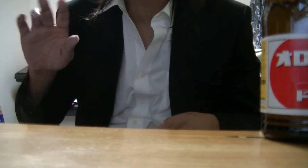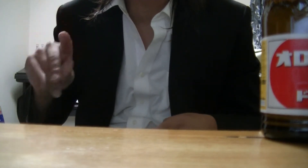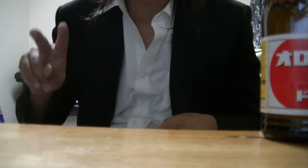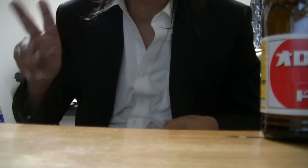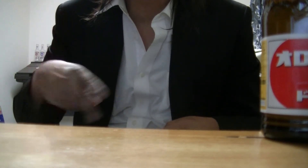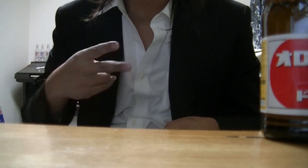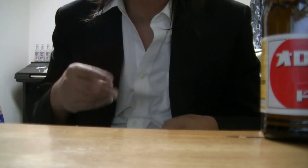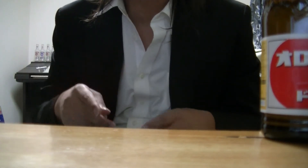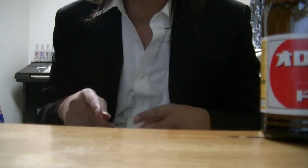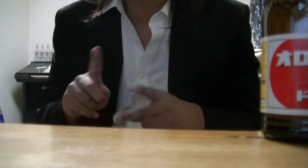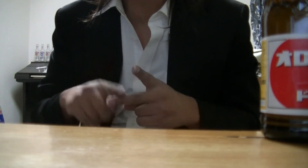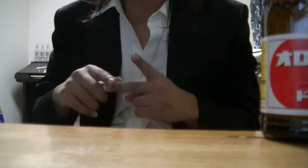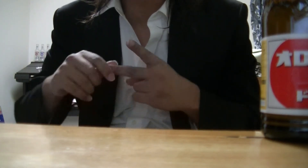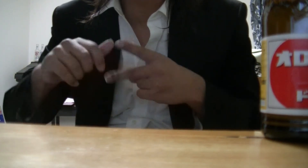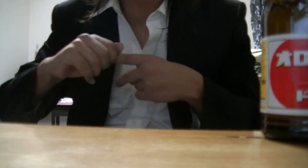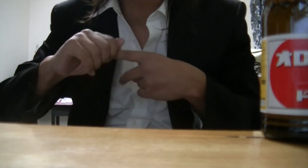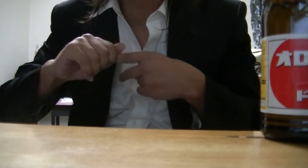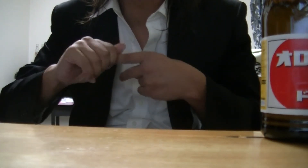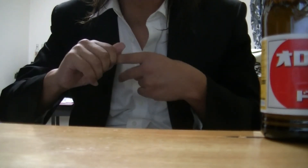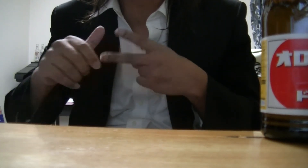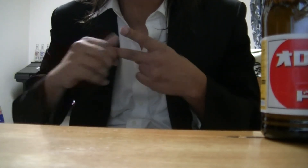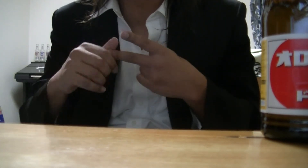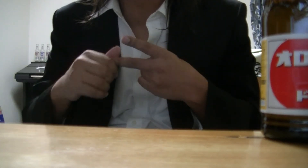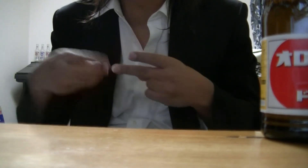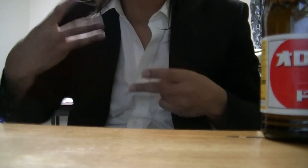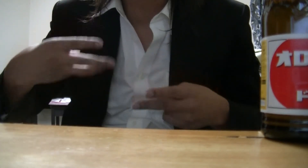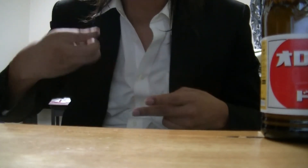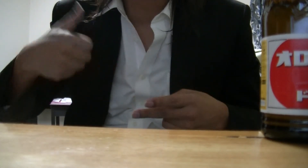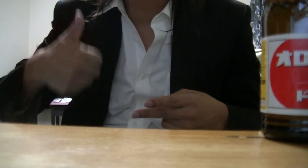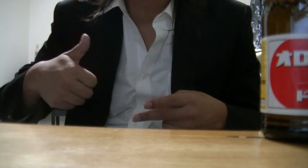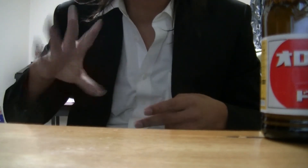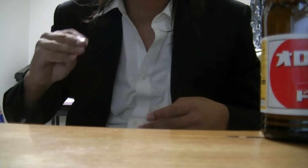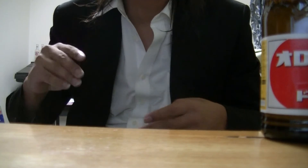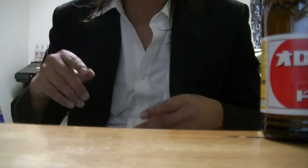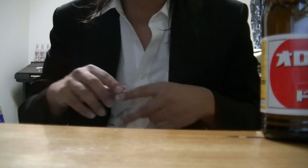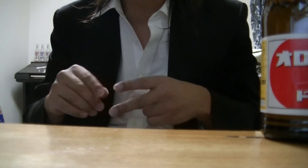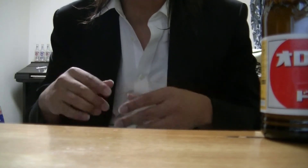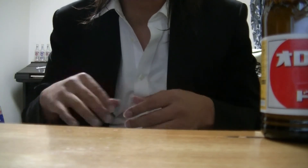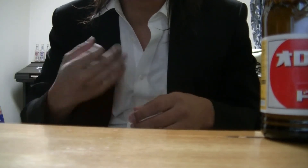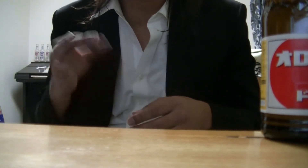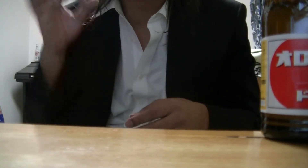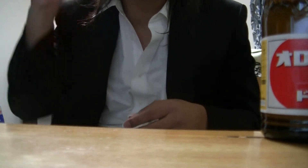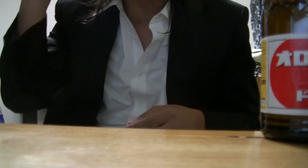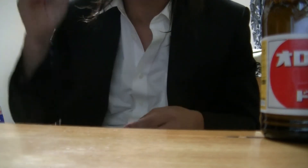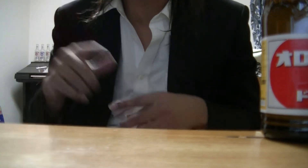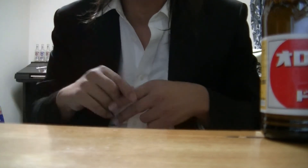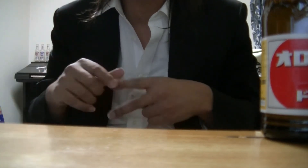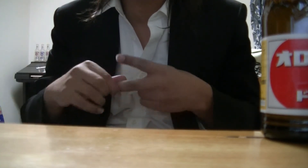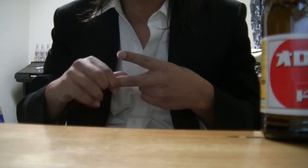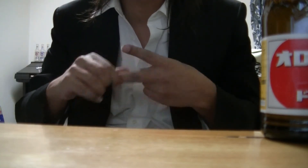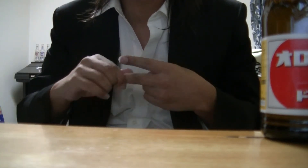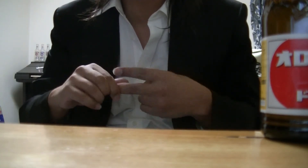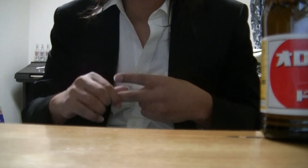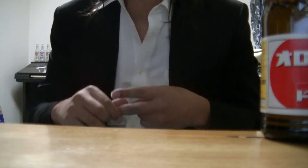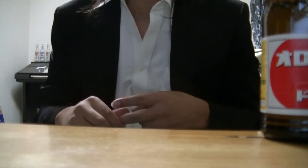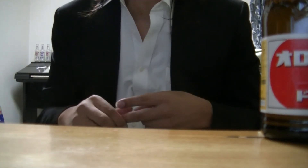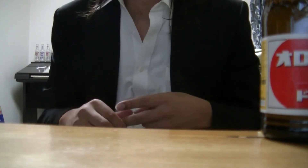番売れたのはそのディズニーランドの本ね、35万部以上一気に売れたんで、とてつもないベストセラーなんですけど、実はね香取さんの書いた本で僕が一番好きな